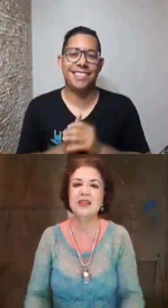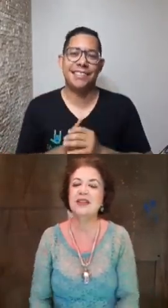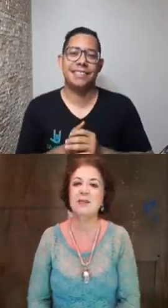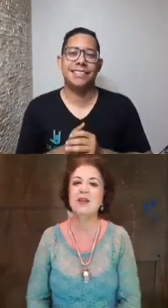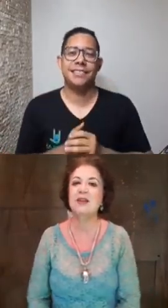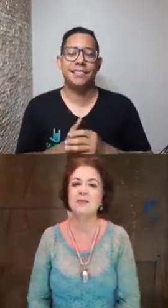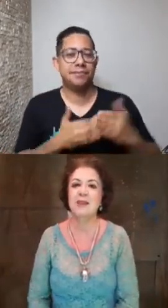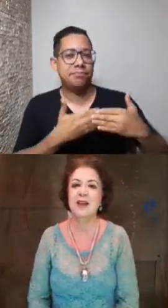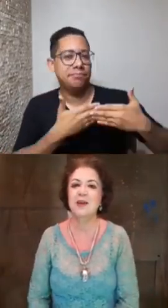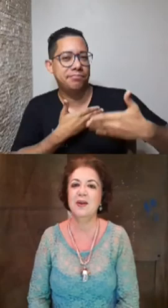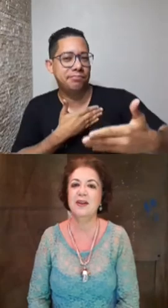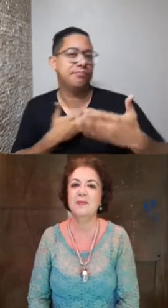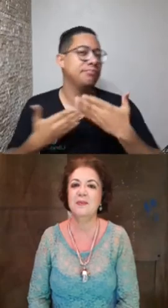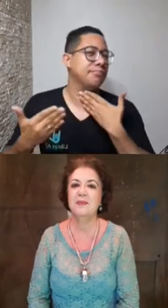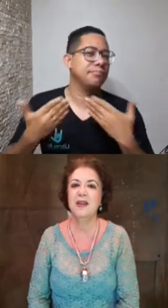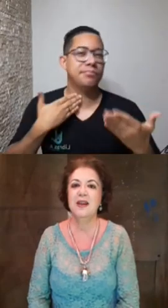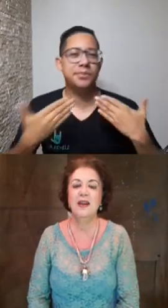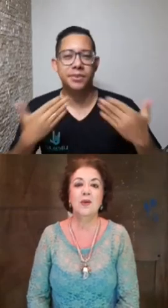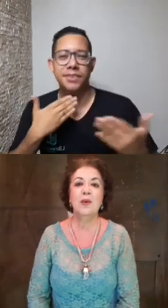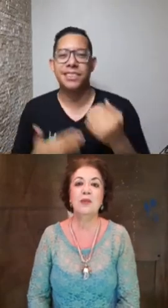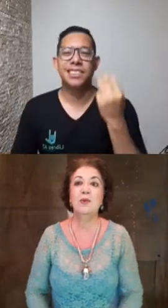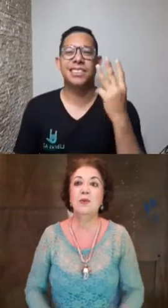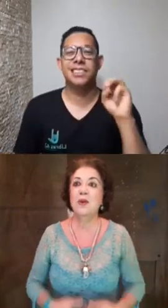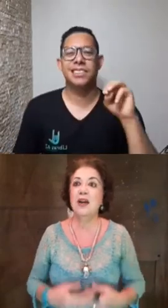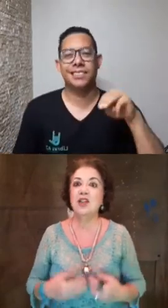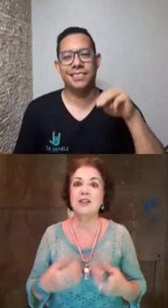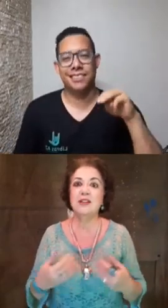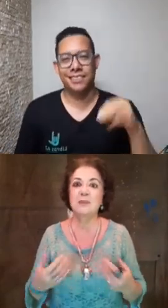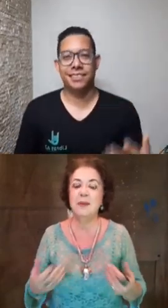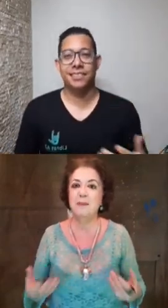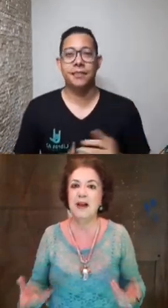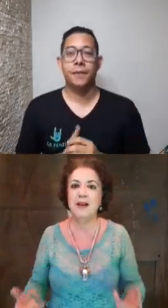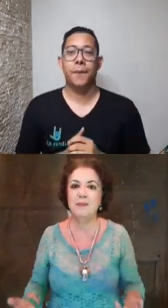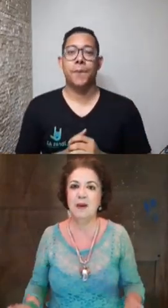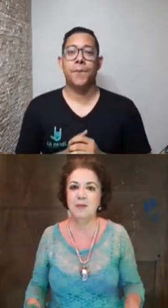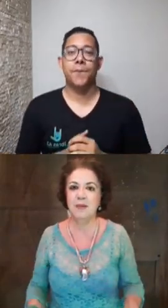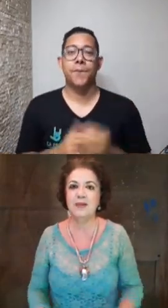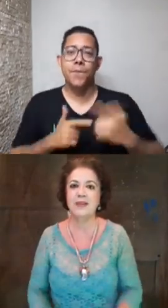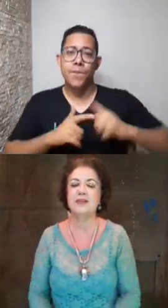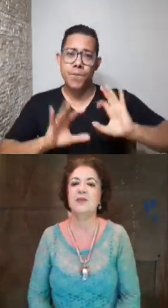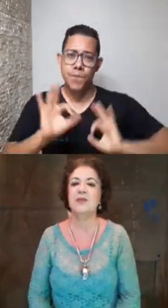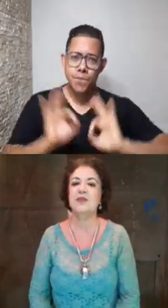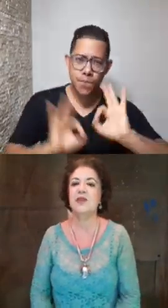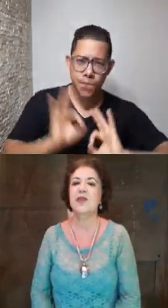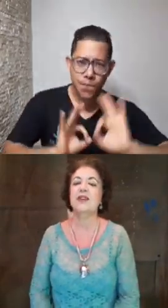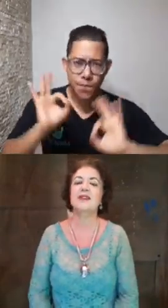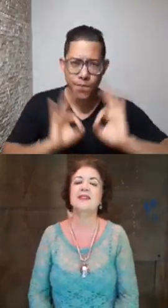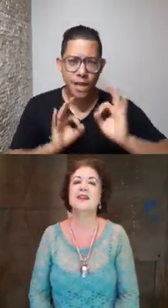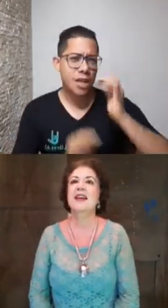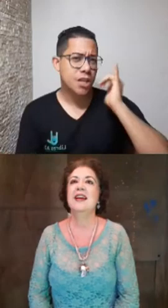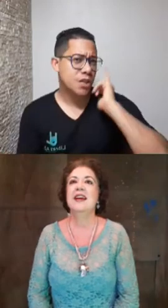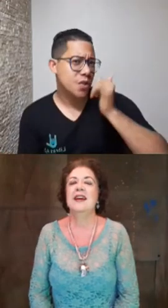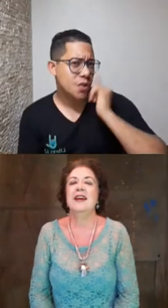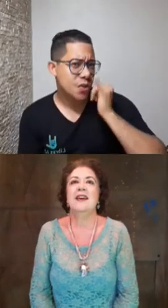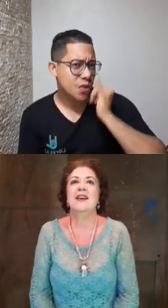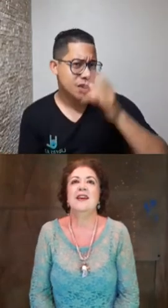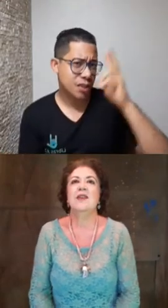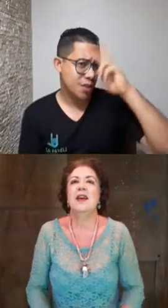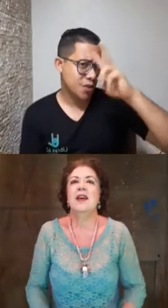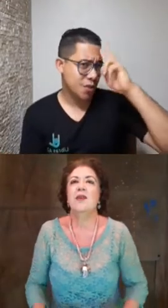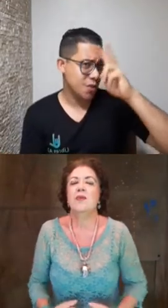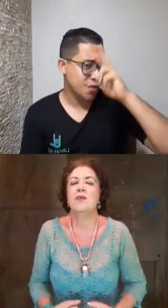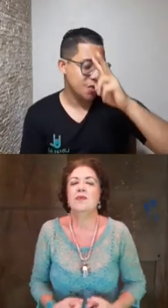minutos, nessa próxima meia hora. Quando a gente se prepara para uma contação de histórias,